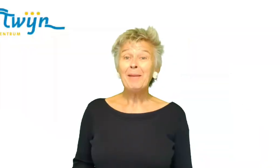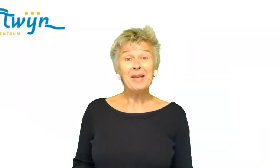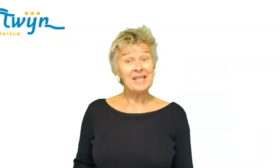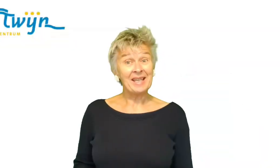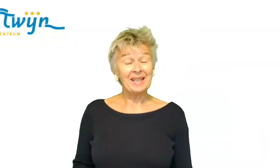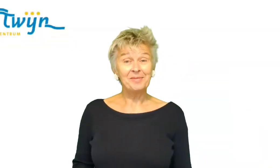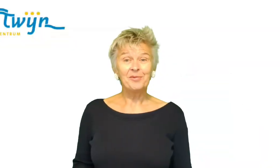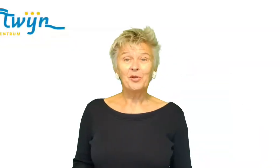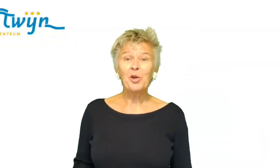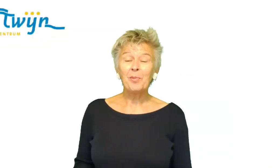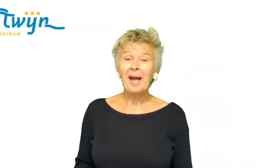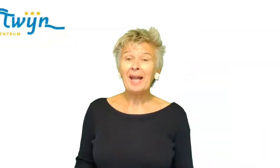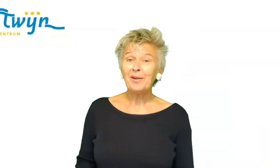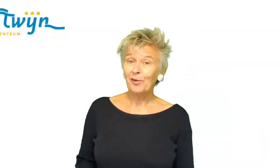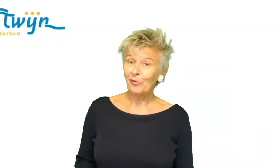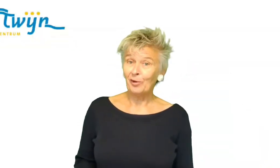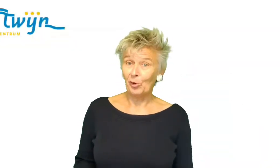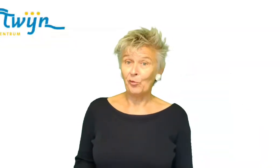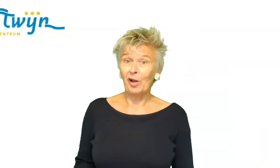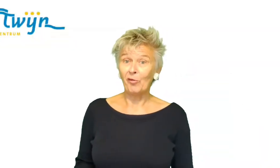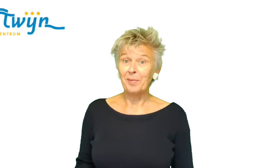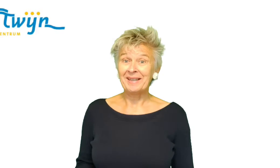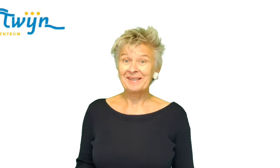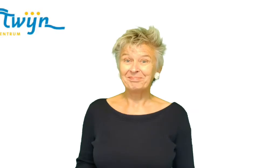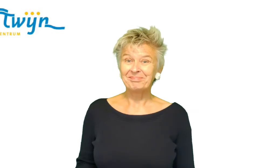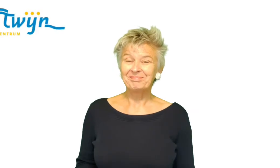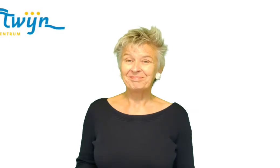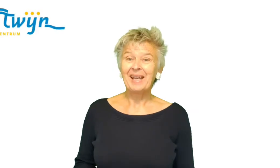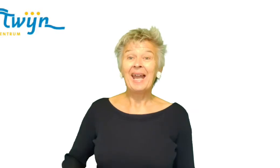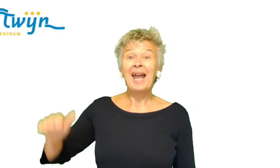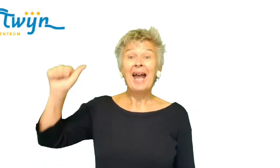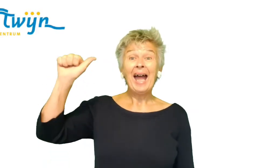ABC, de gebaren van het doofalfabet. A,